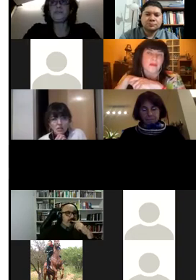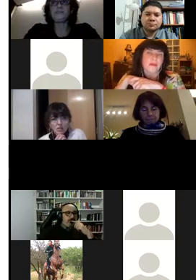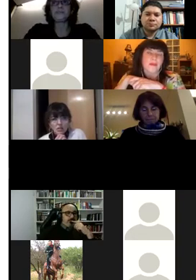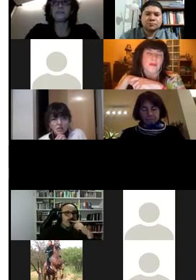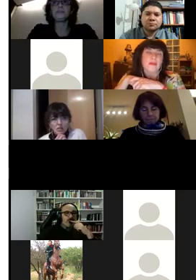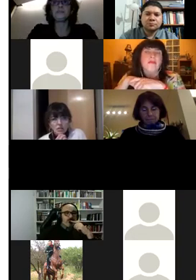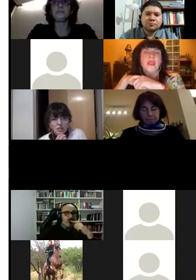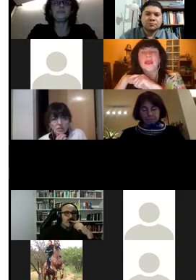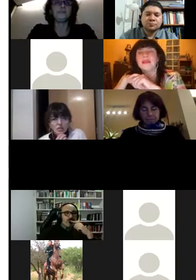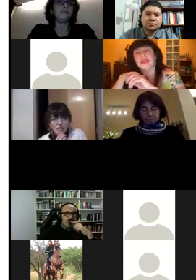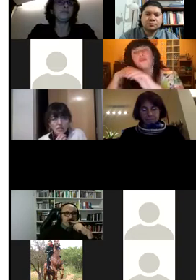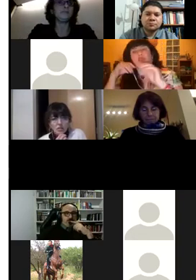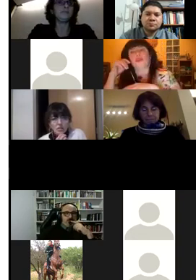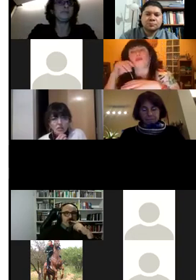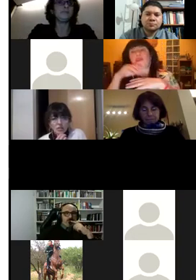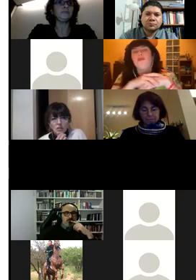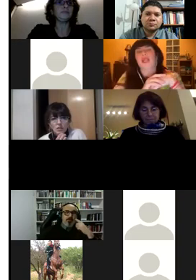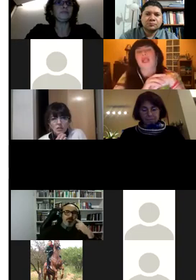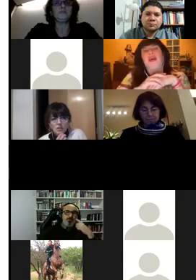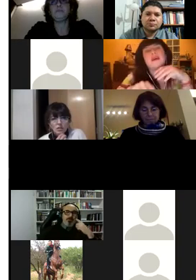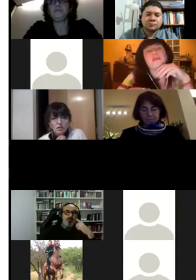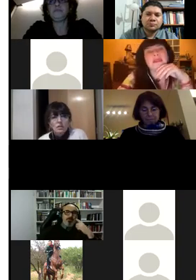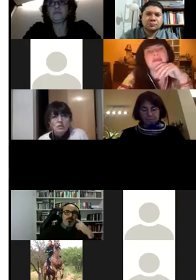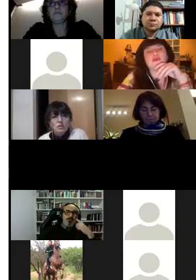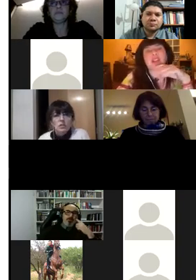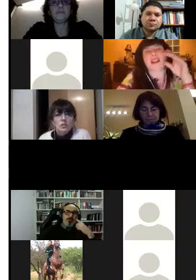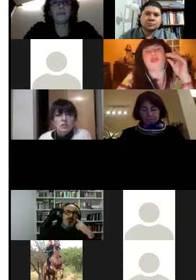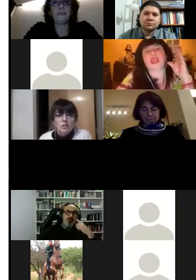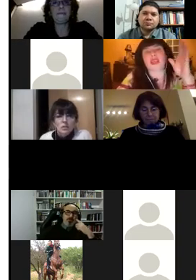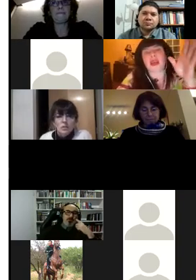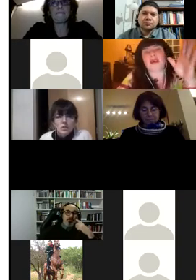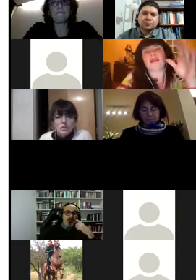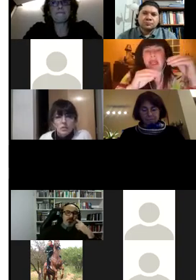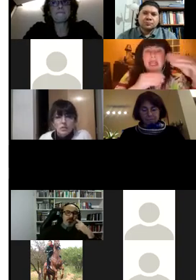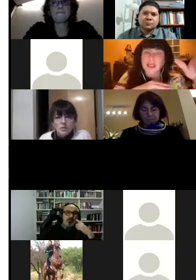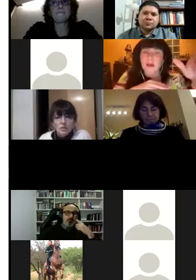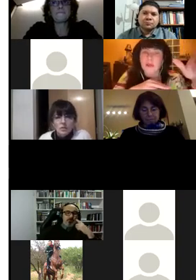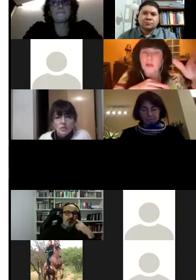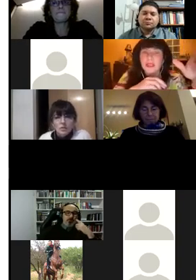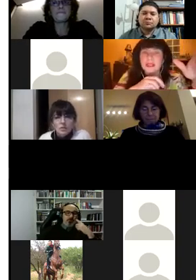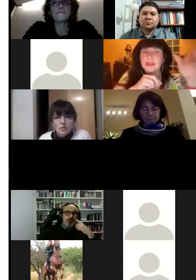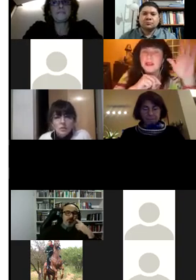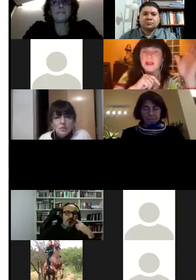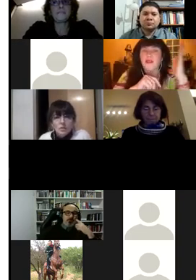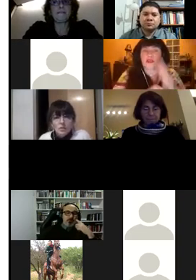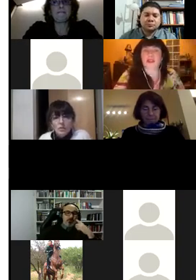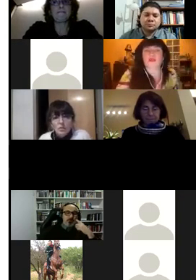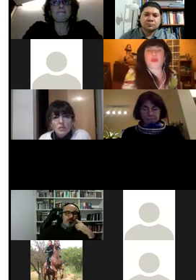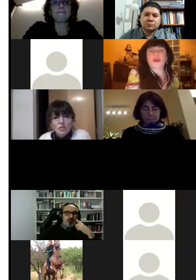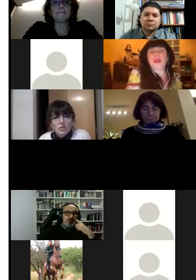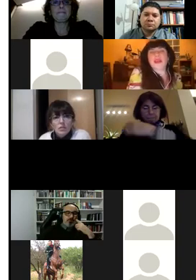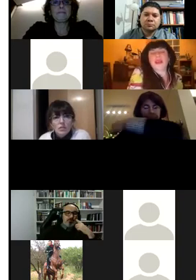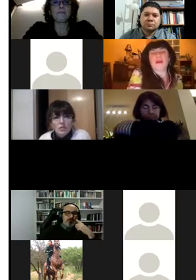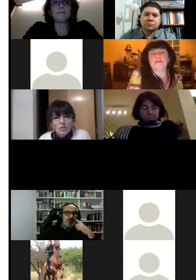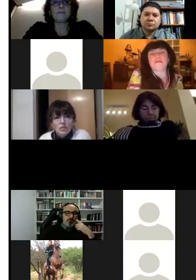completo. Siguiendo estudios de multimodalidad, también hicimos una analogía que ya estaba propuesta así en otros